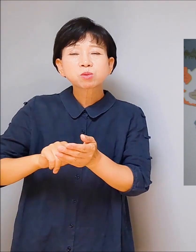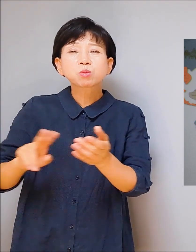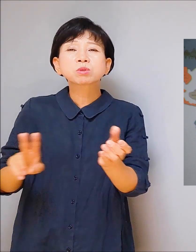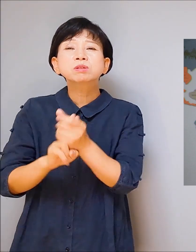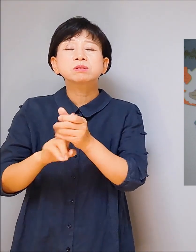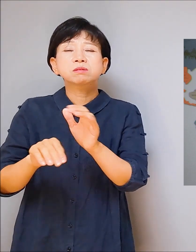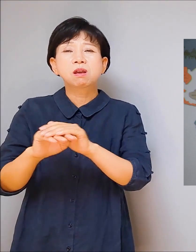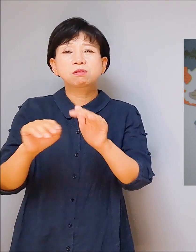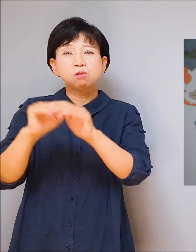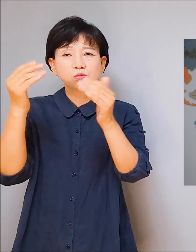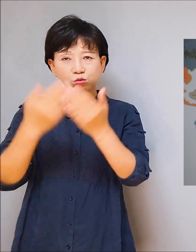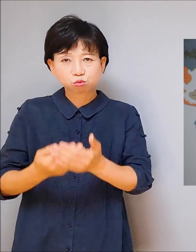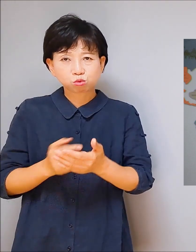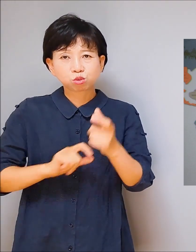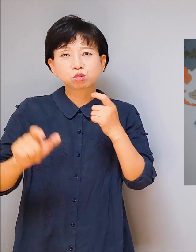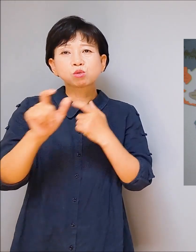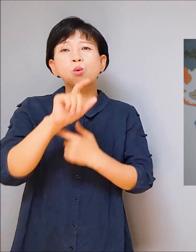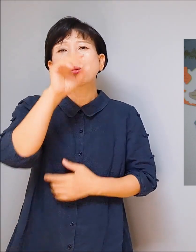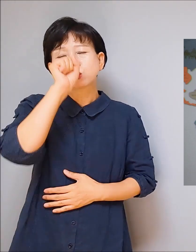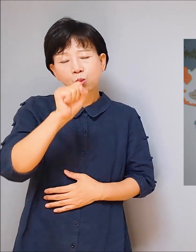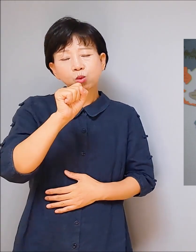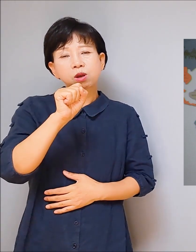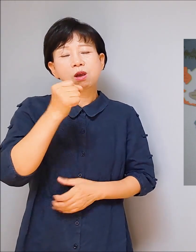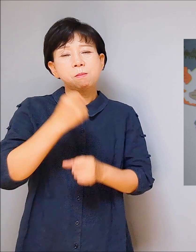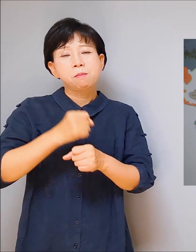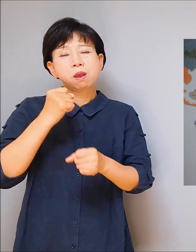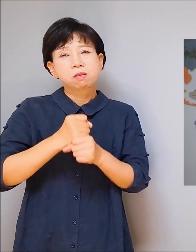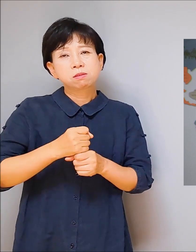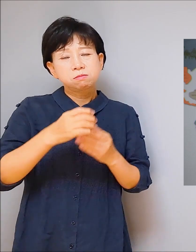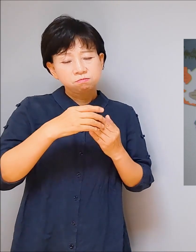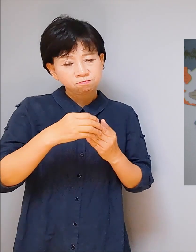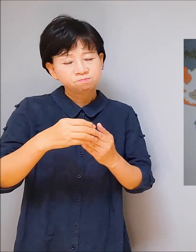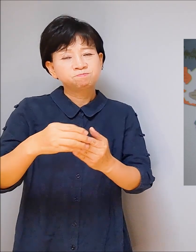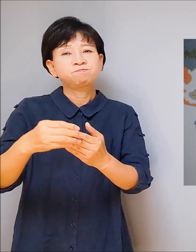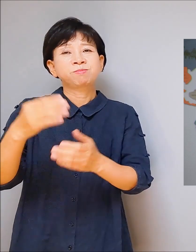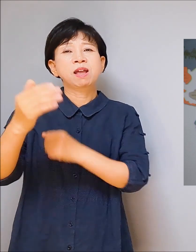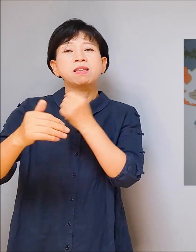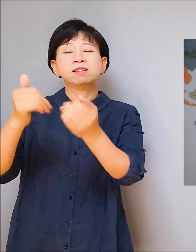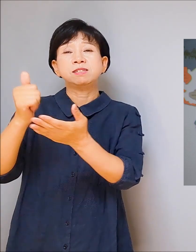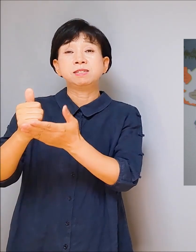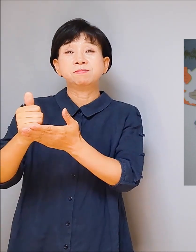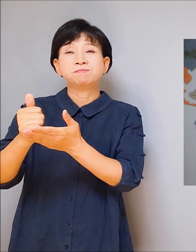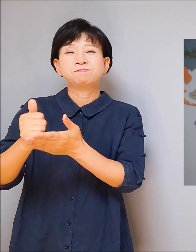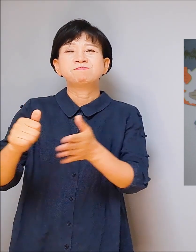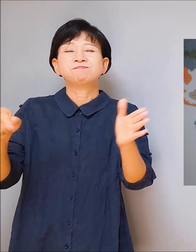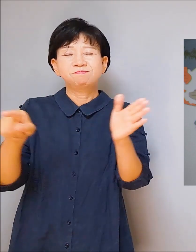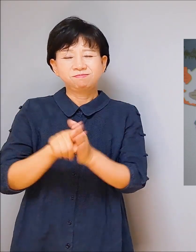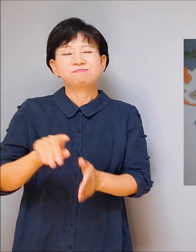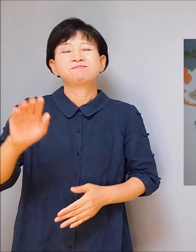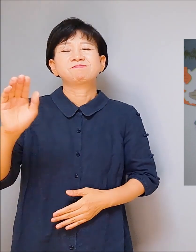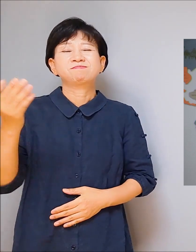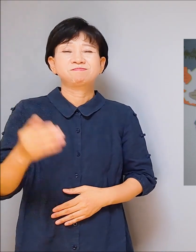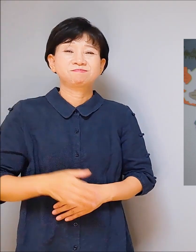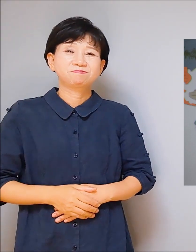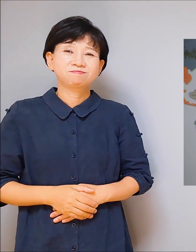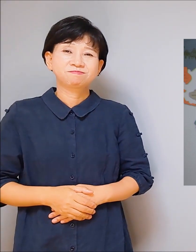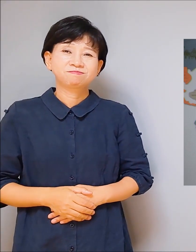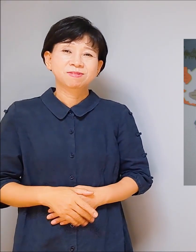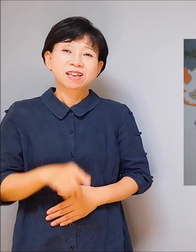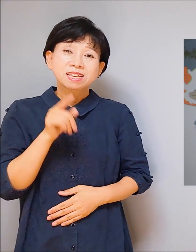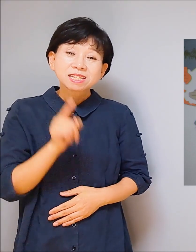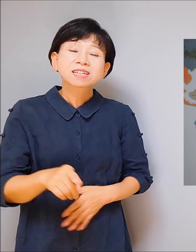주시면서 더 좋게 만들어 가시는 하나님을 야곱이 믿게 된 거죠. 여러분,